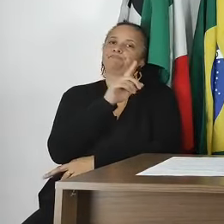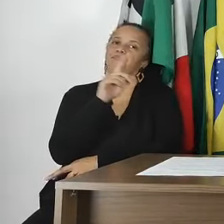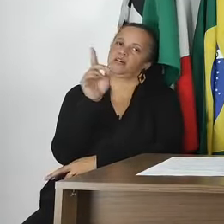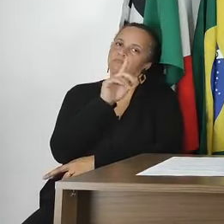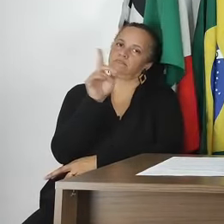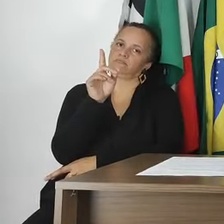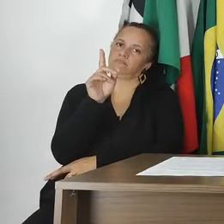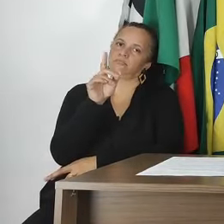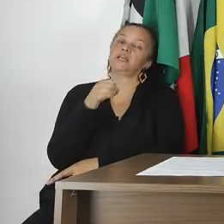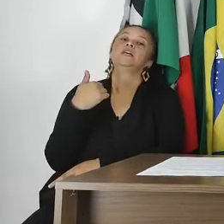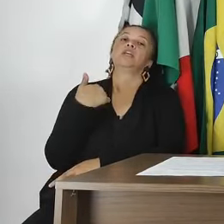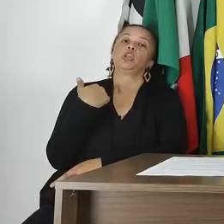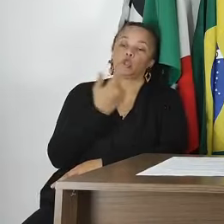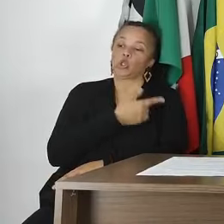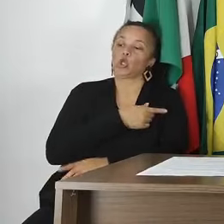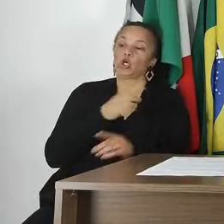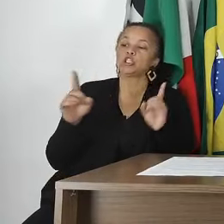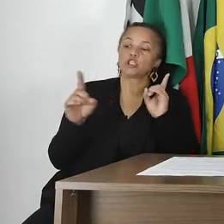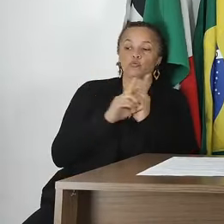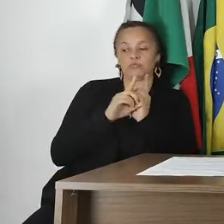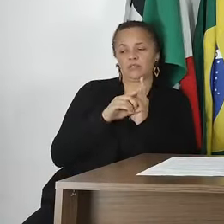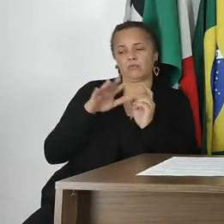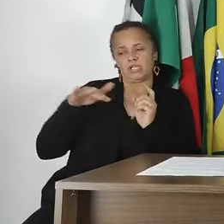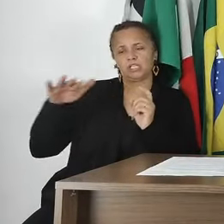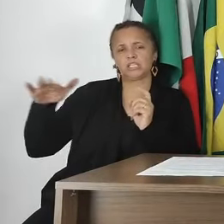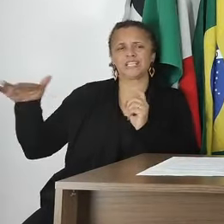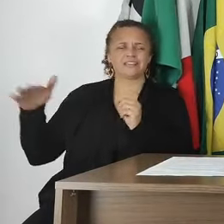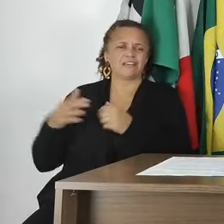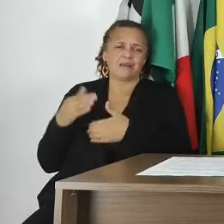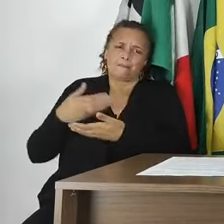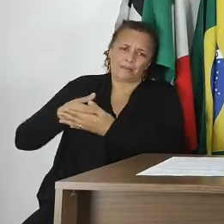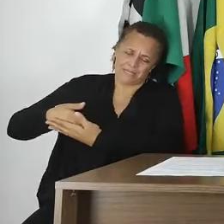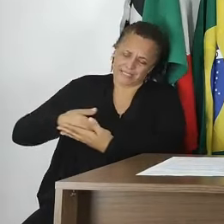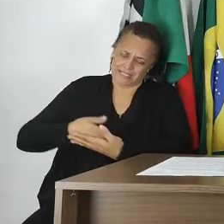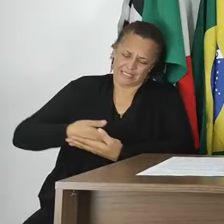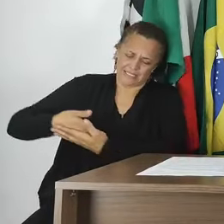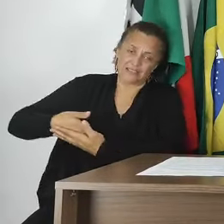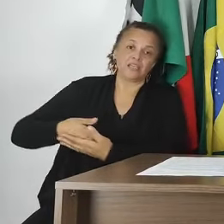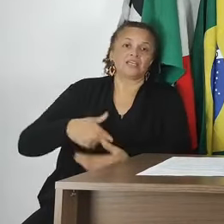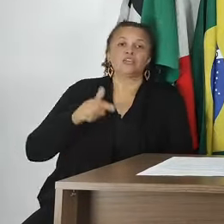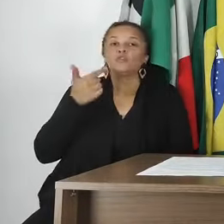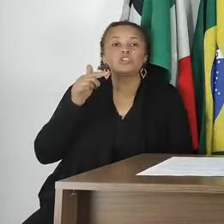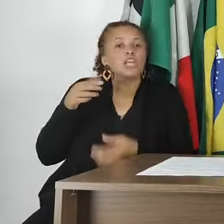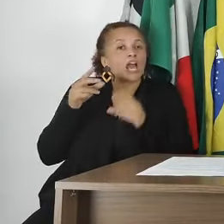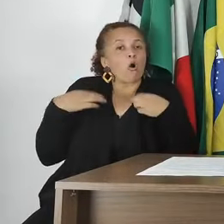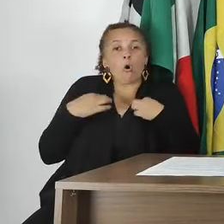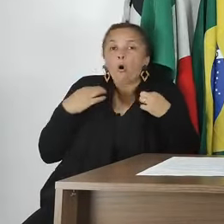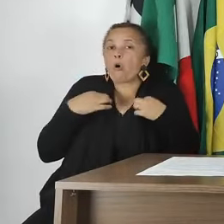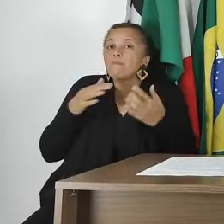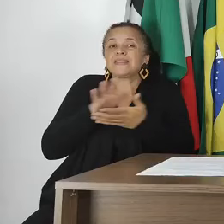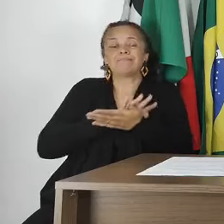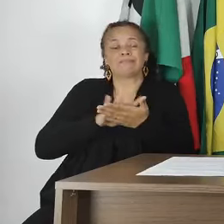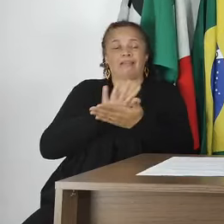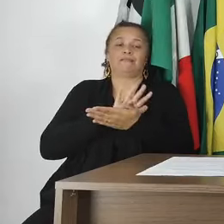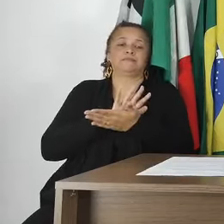crianças que recém-nascidas, nós encontramos mamães que estavam sem roupas, nós encontramos